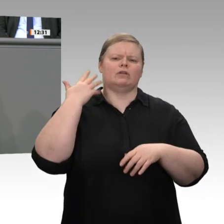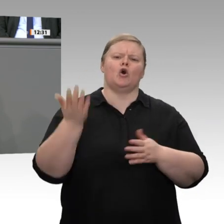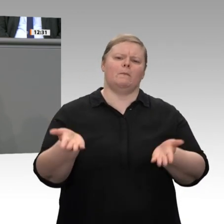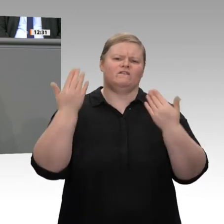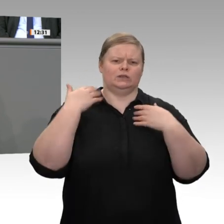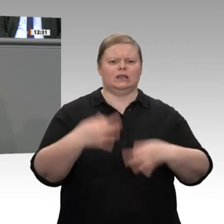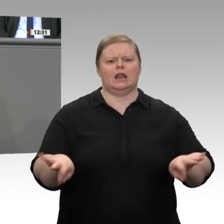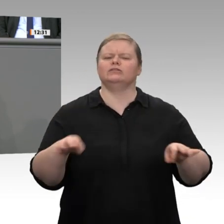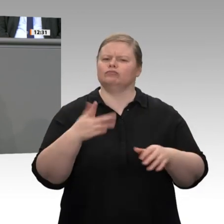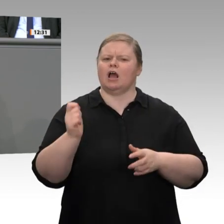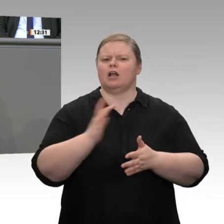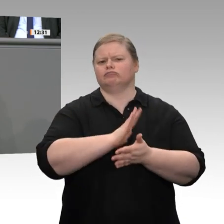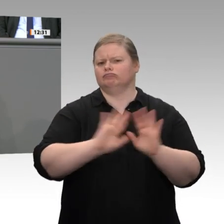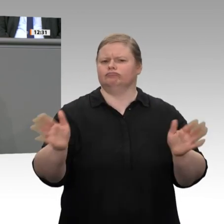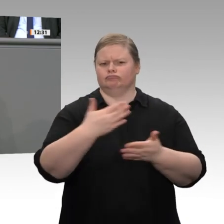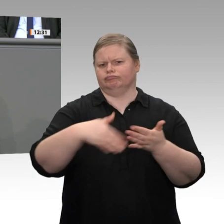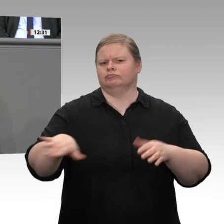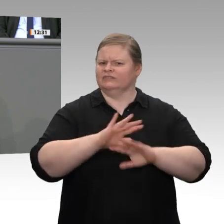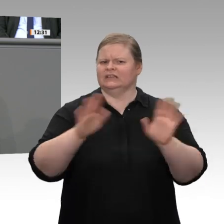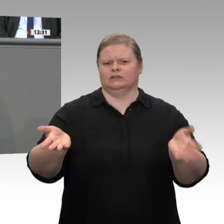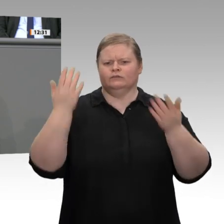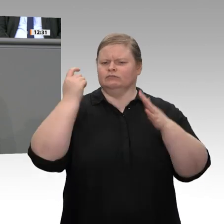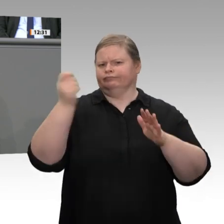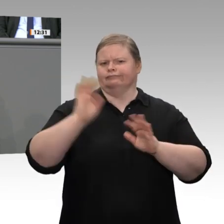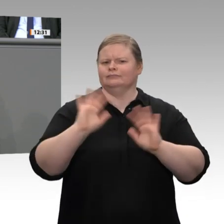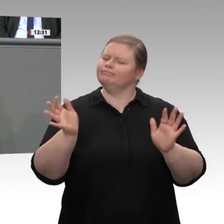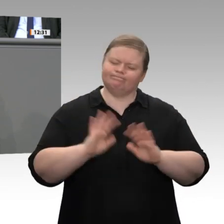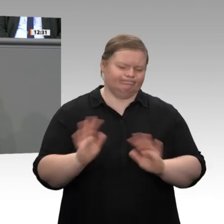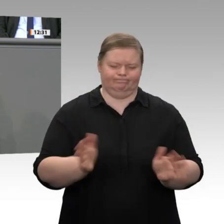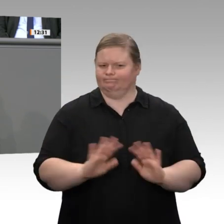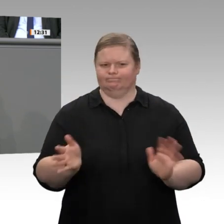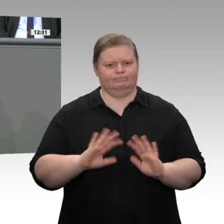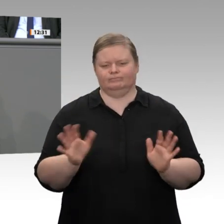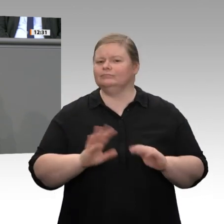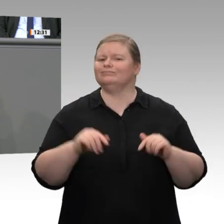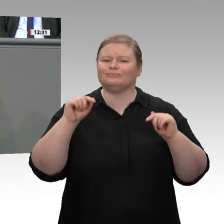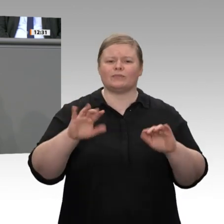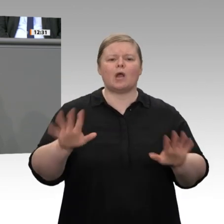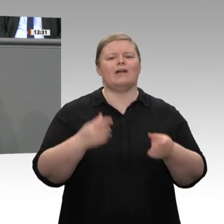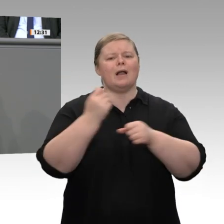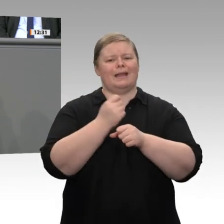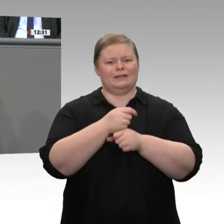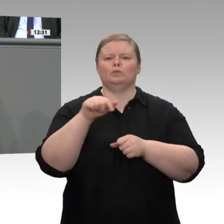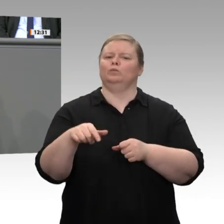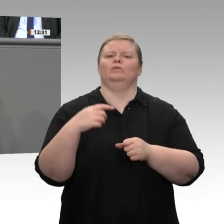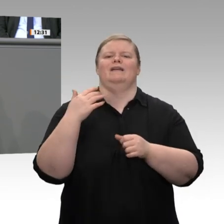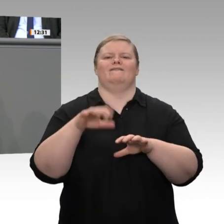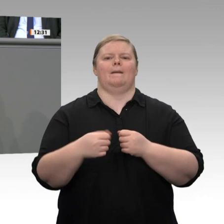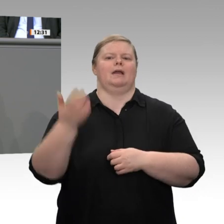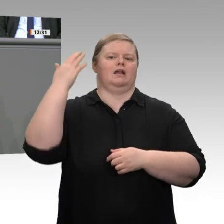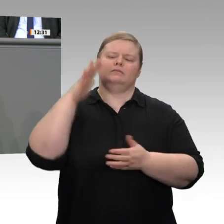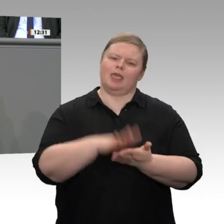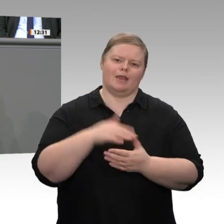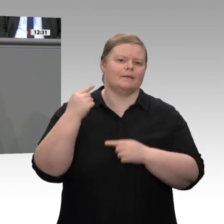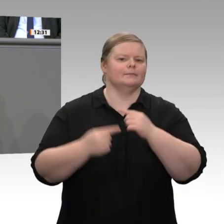Nein, einen Schlussstrich gibt es nicht. Die Aufarbeitung der Verbrechen bleibt. Die Aufarbeitung der Verbrechen